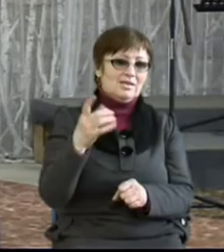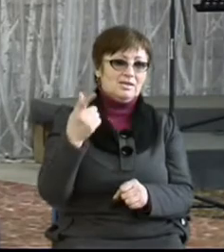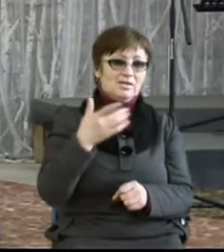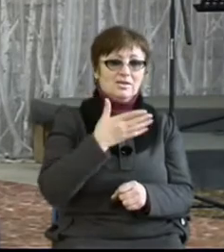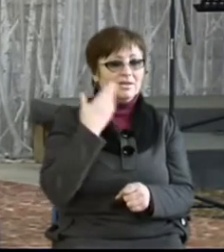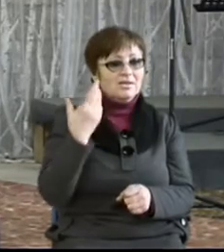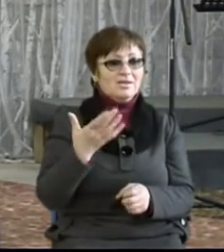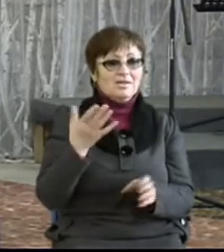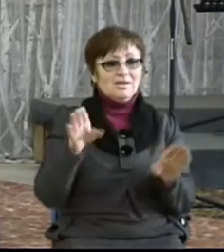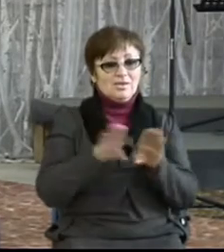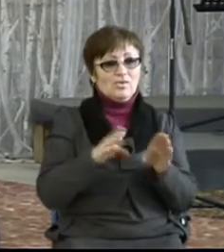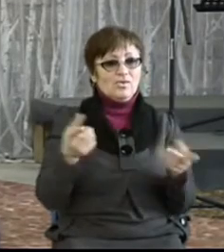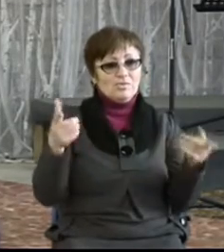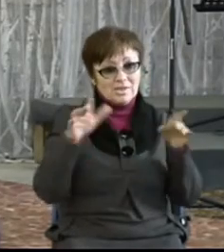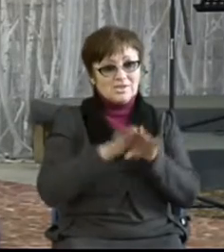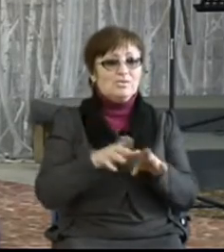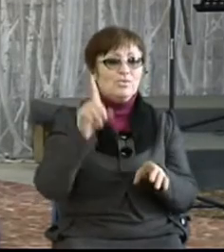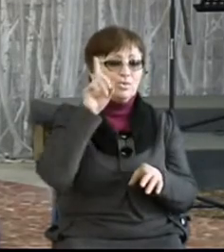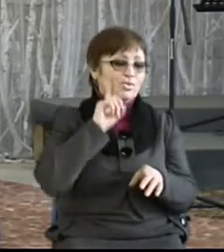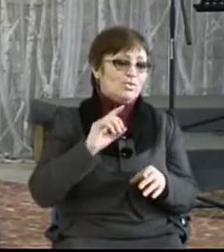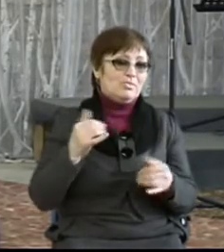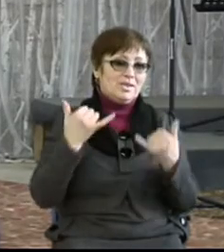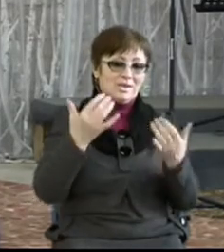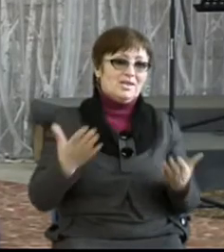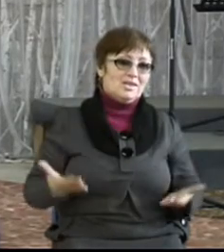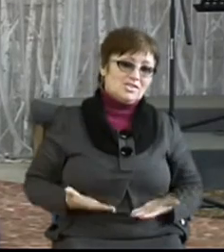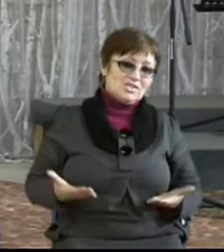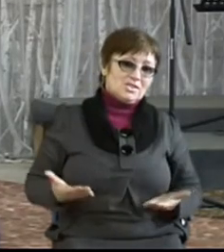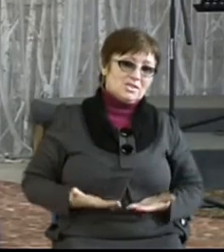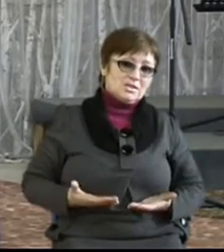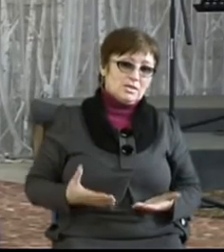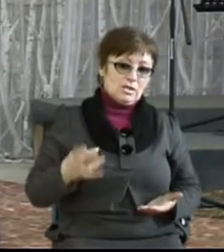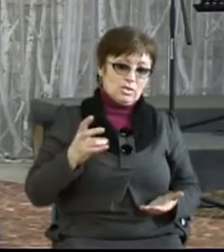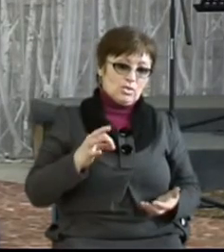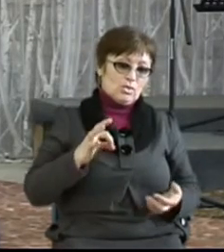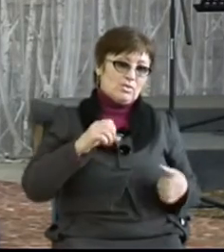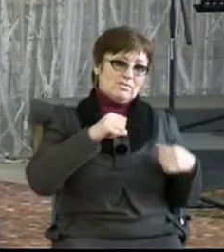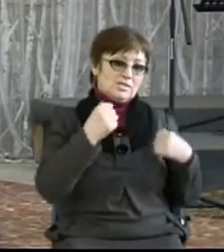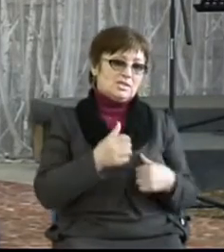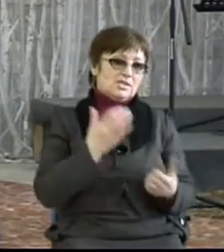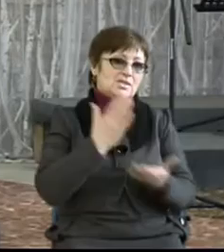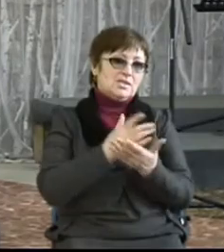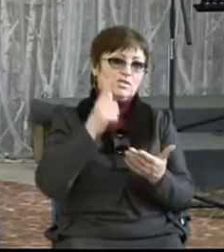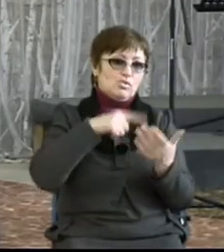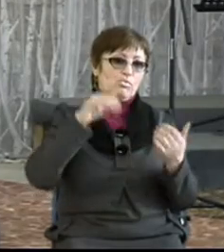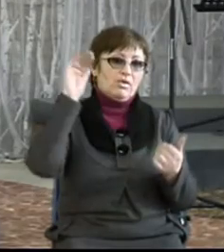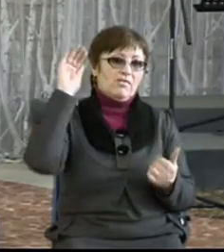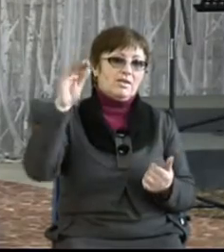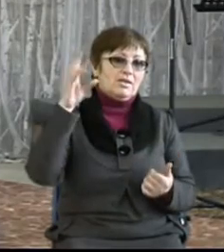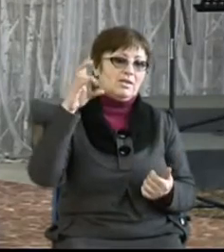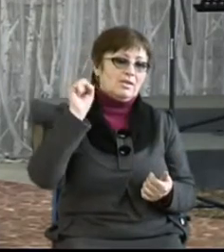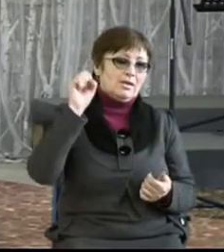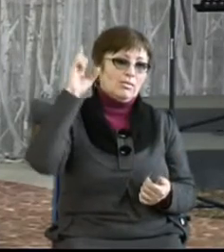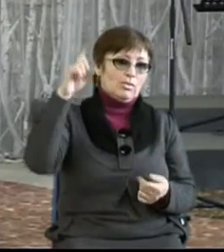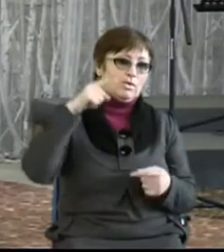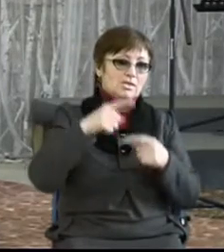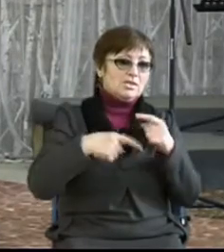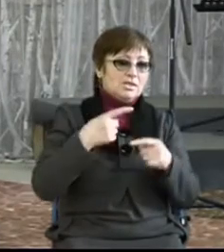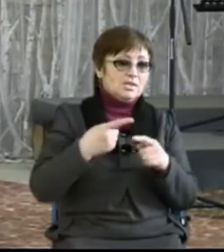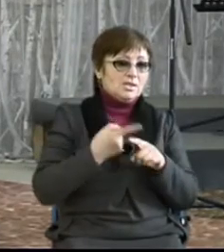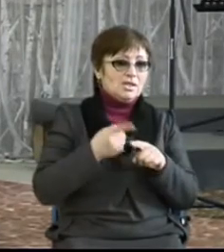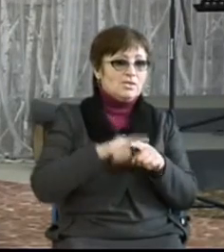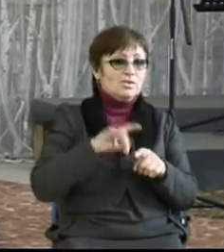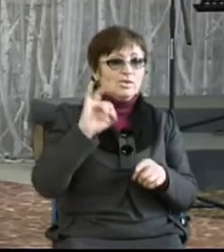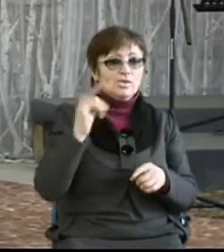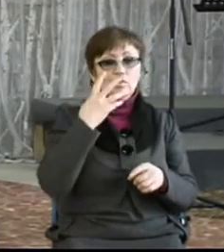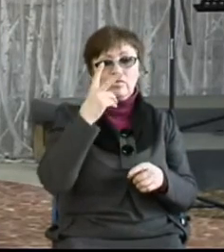не имеет такого, скажем так, благословения для скота и для жизни. Но в его сердце уже есть упование на Бога. Через эту историю мы видим, что